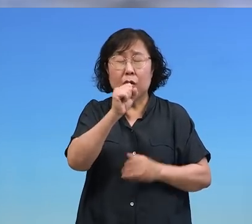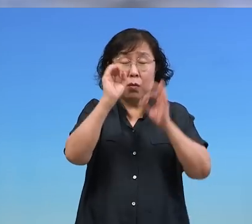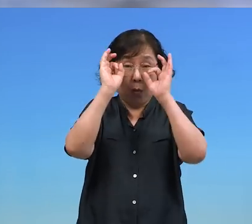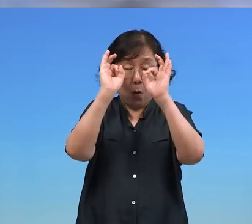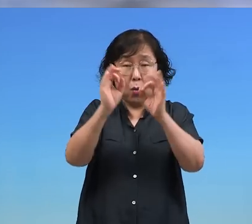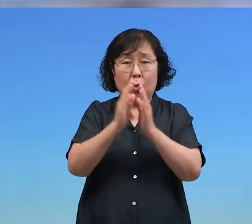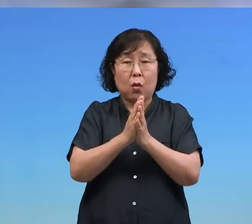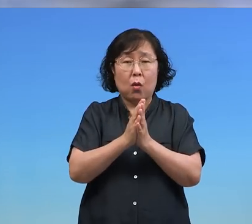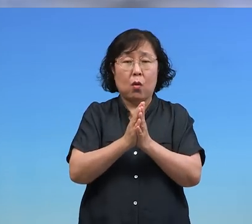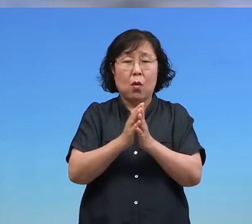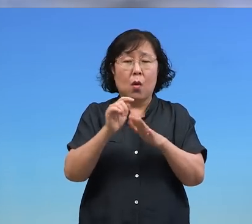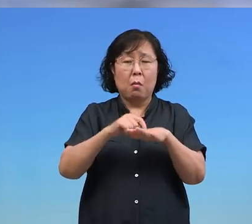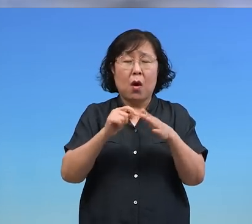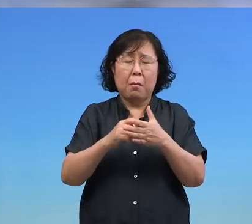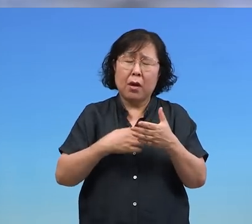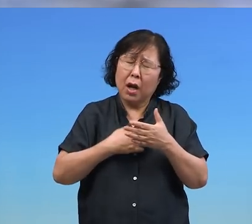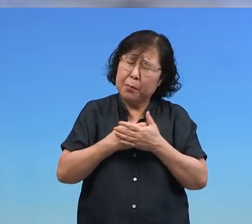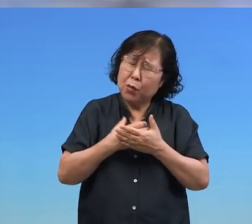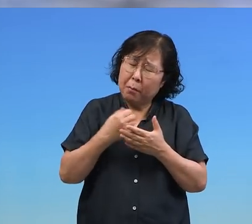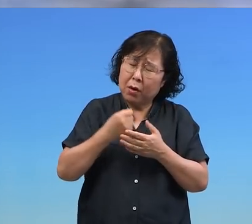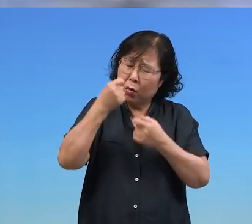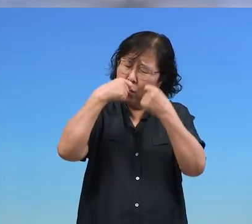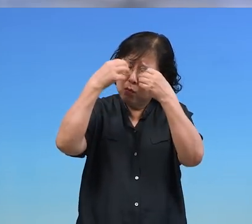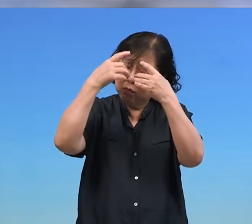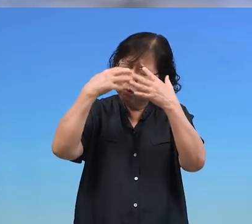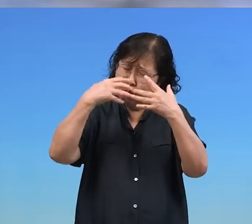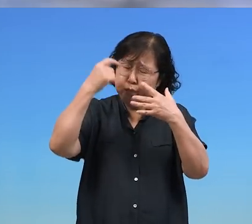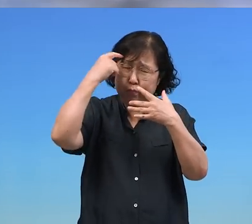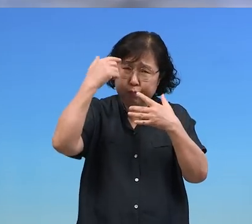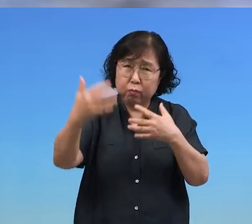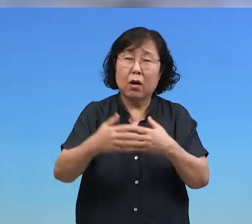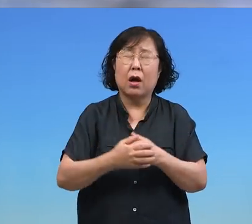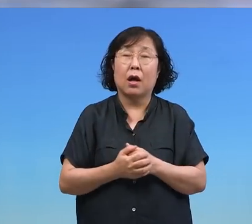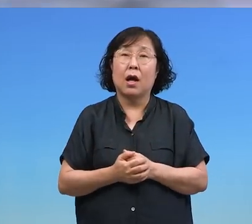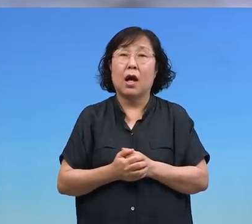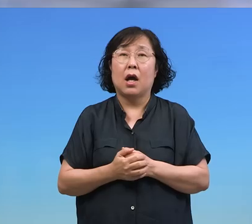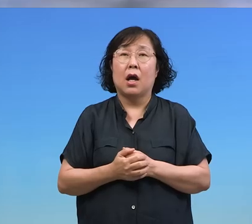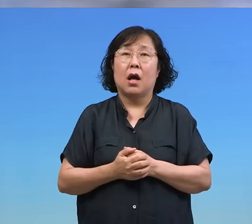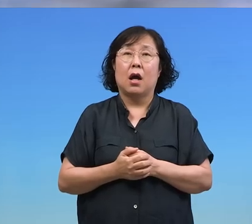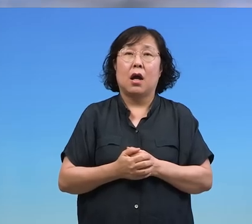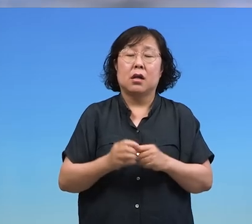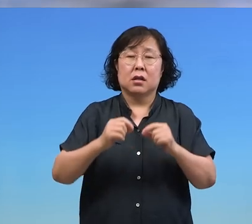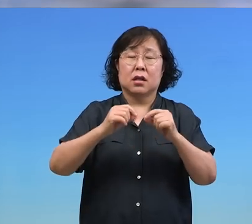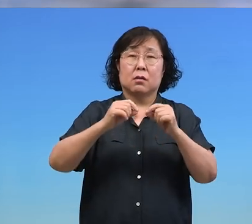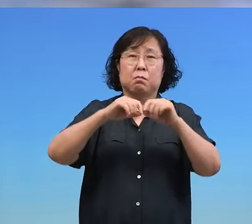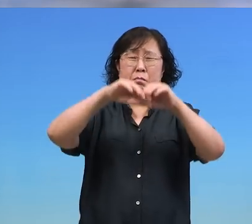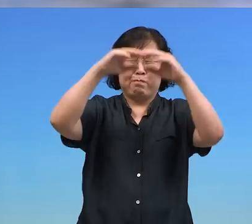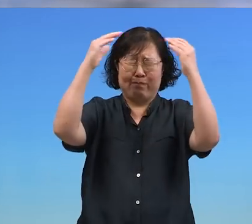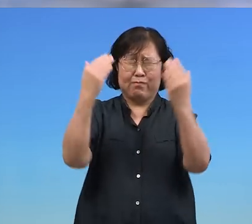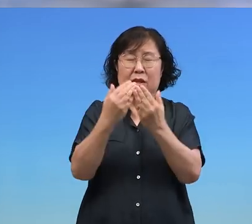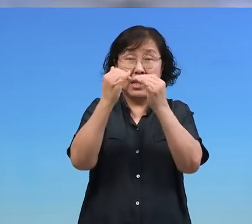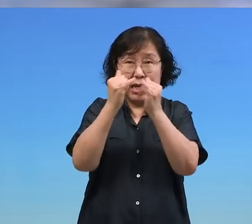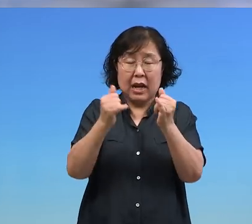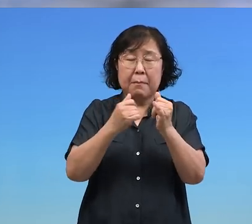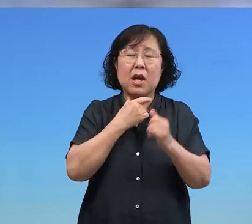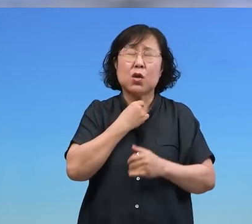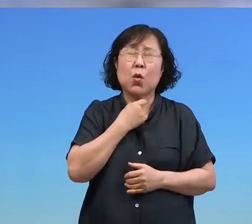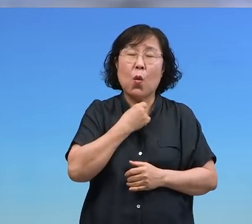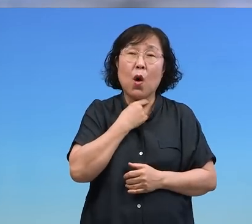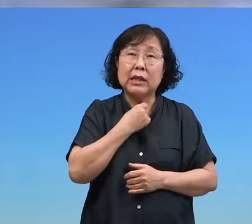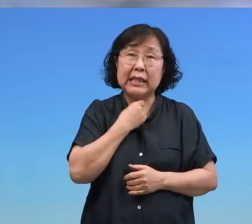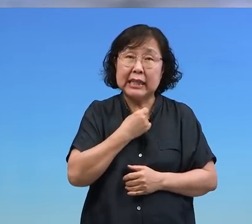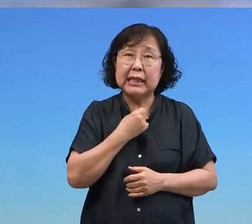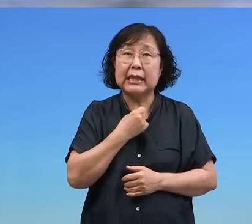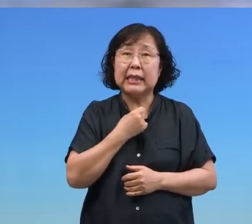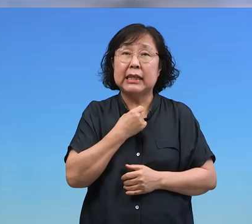프로그램을 보고 그렇게 울컥하고 눈물이 날까요? 모든 사람들의 소원이 그거거든요 이 땅을 사는